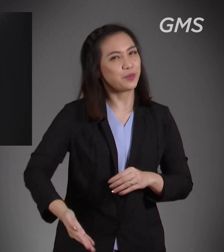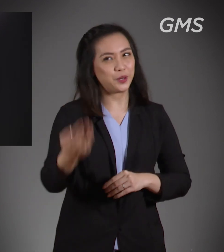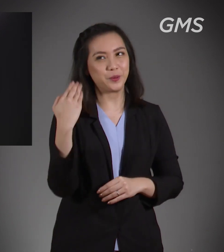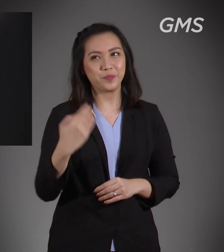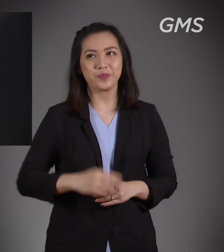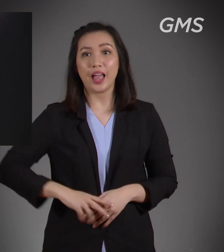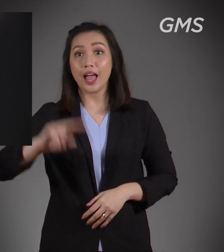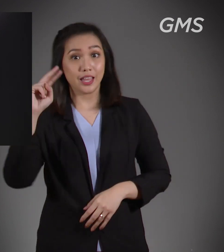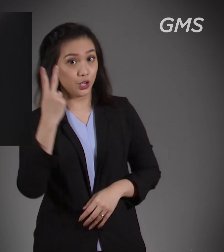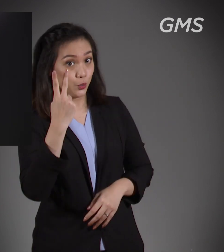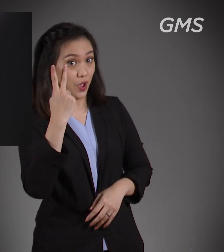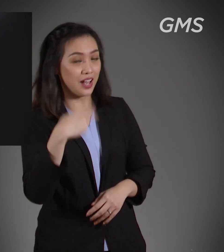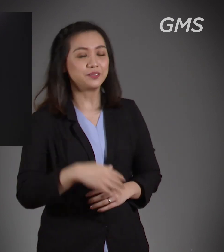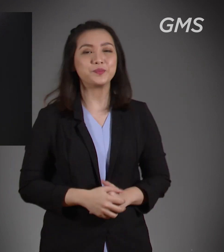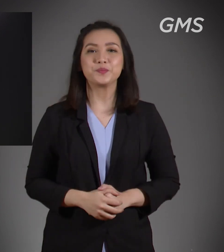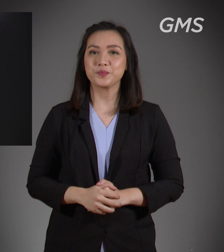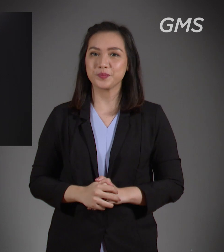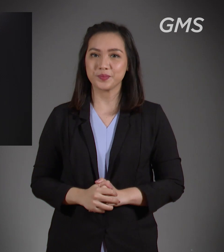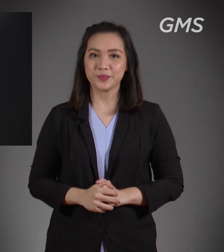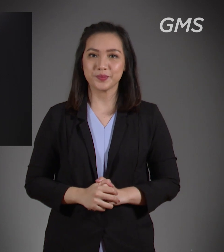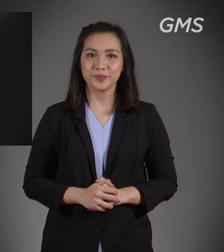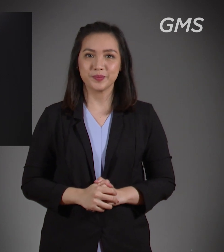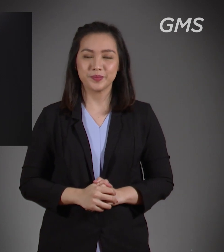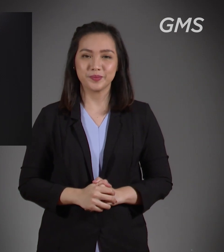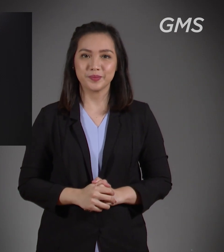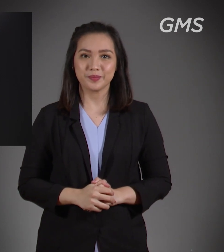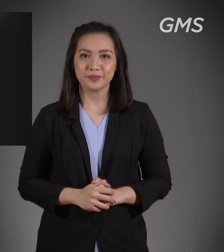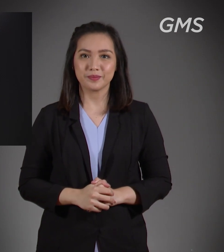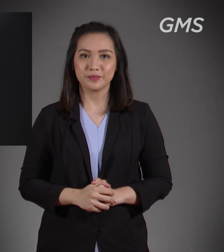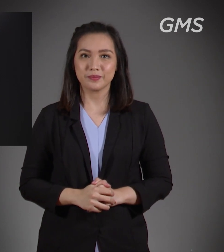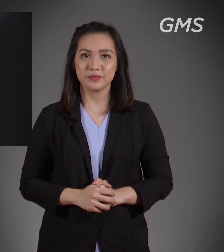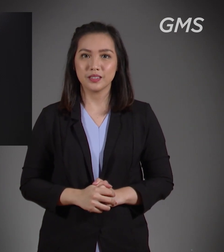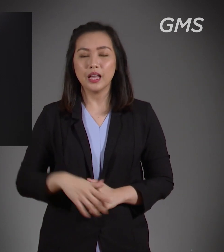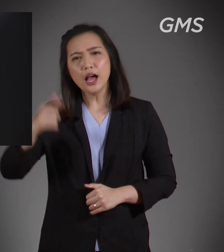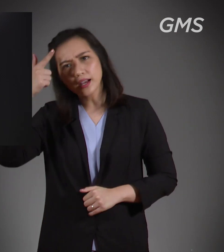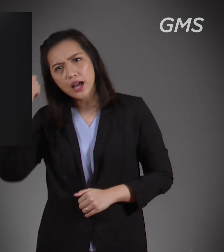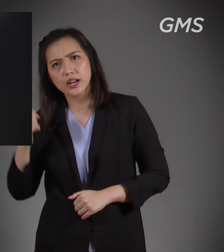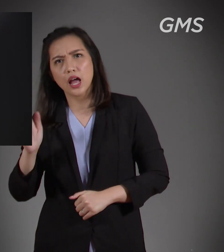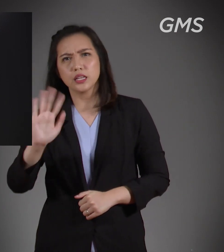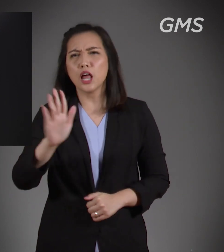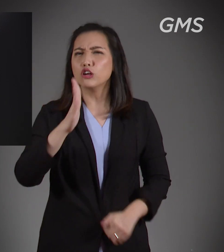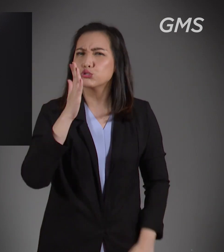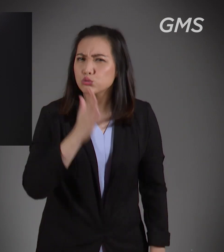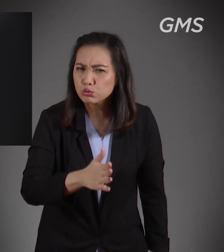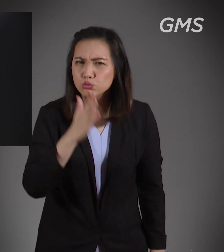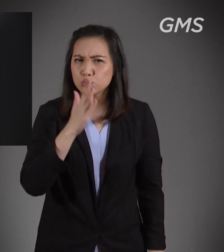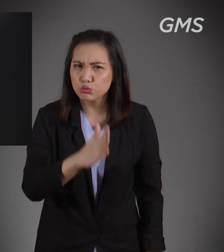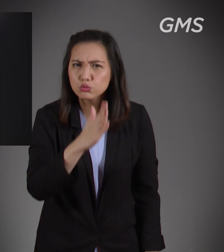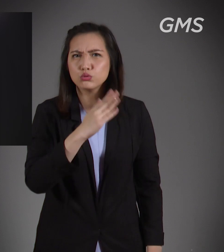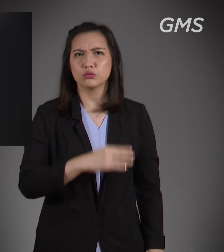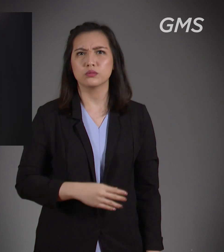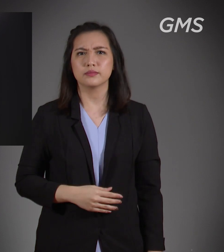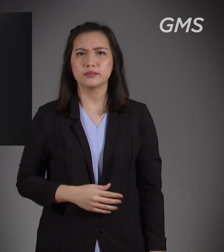kedua, kenapa dia disebut tidak tekun mencari Tuhan, maka dia disebut jahat adalah karena dia tidak pernah sungguh-sungguh